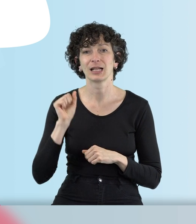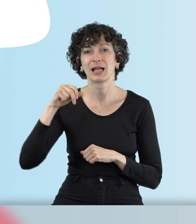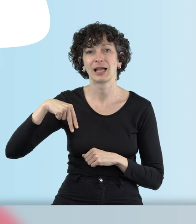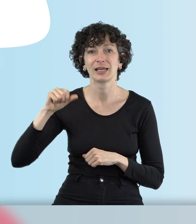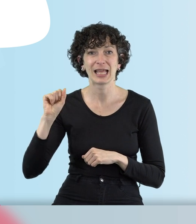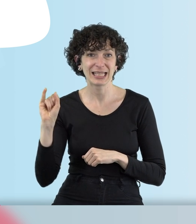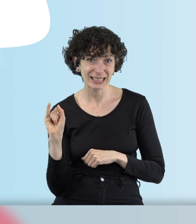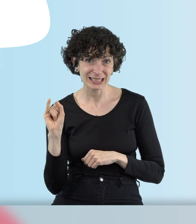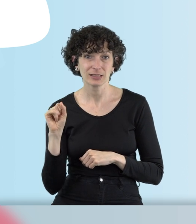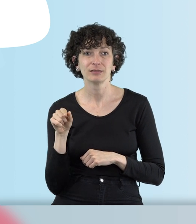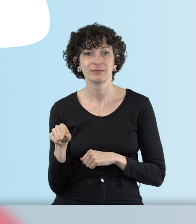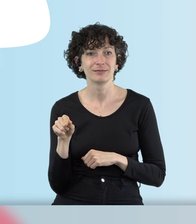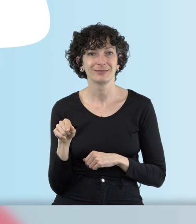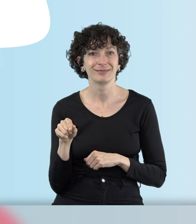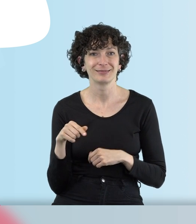Anaí,